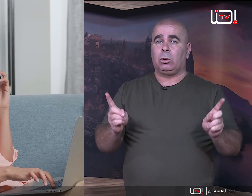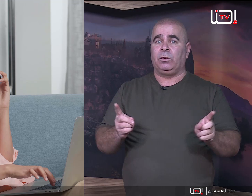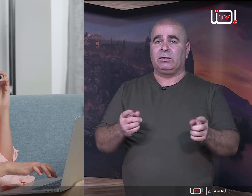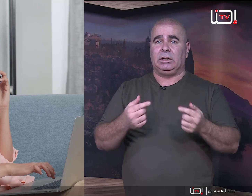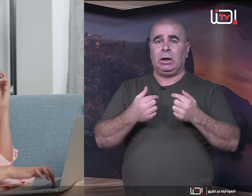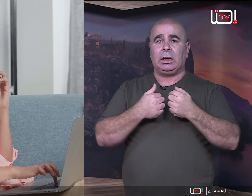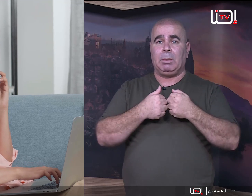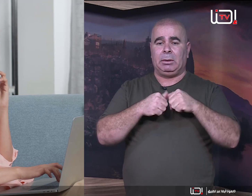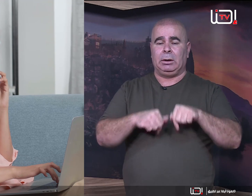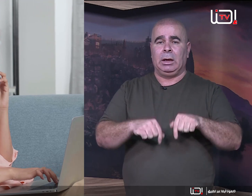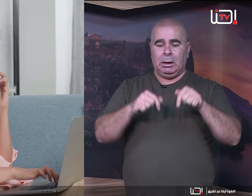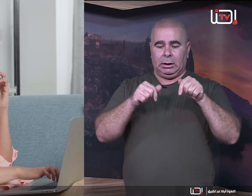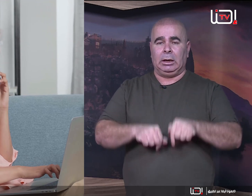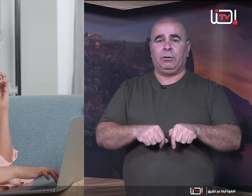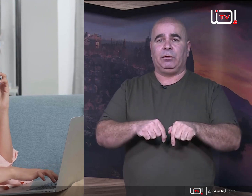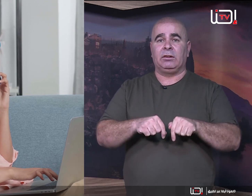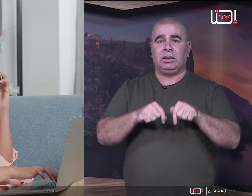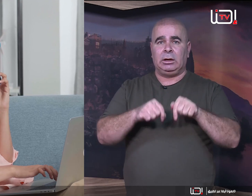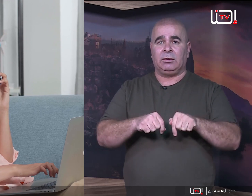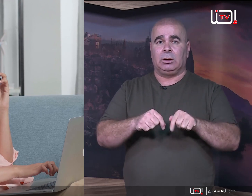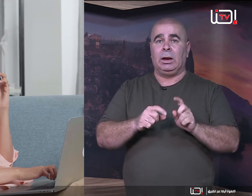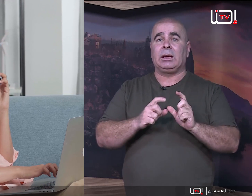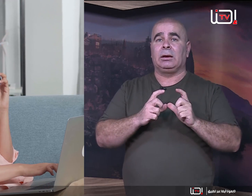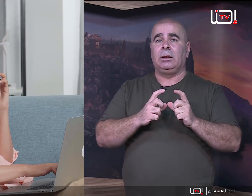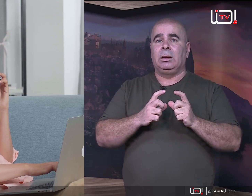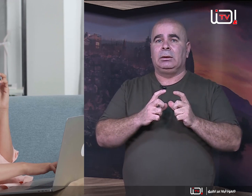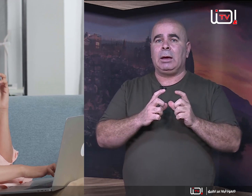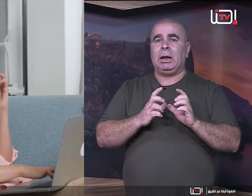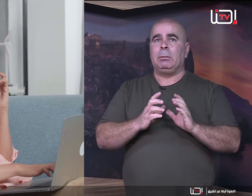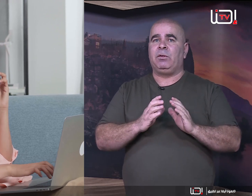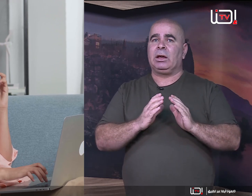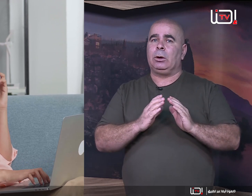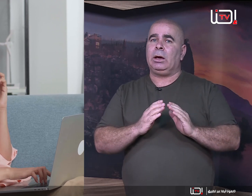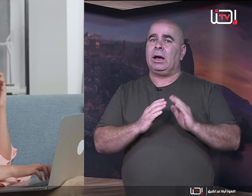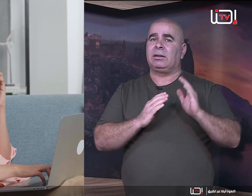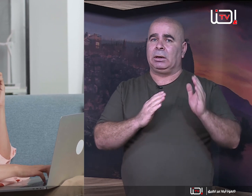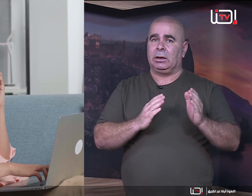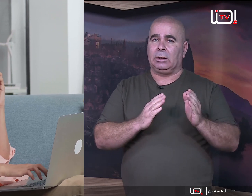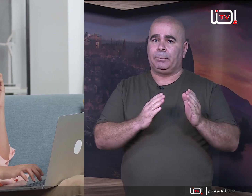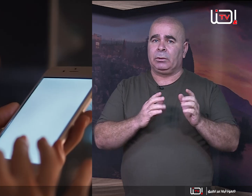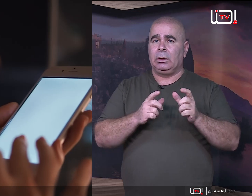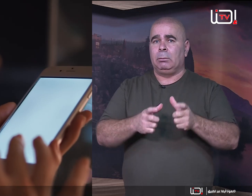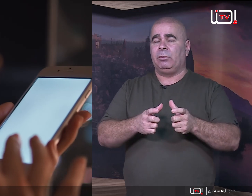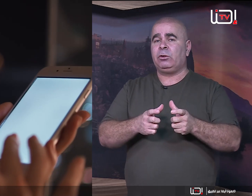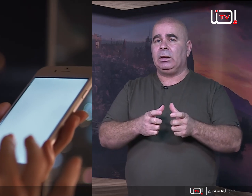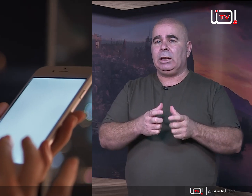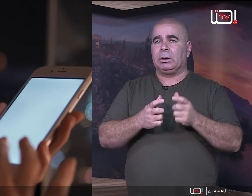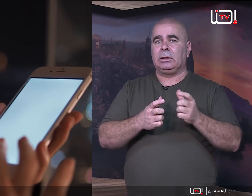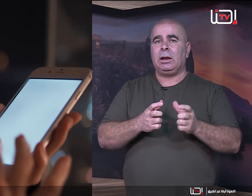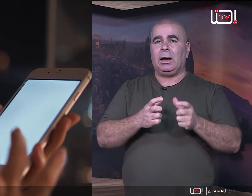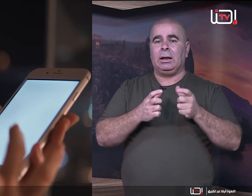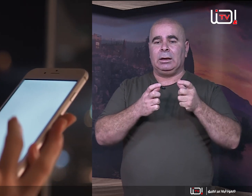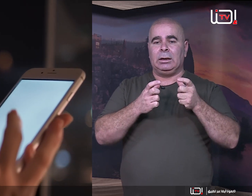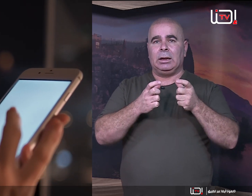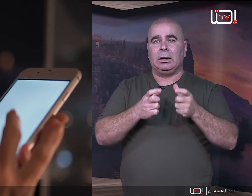بذكر كل فلسطين لانه انا كمان من يعني فلسطيني اصلي ولكن دائما نحن بنفكر انه احن احسن من غيرنا بفوت في الليل